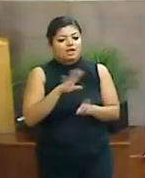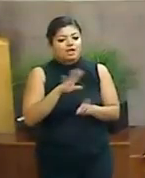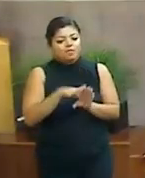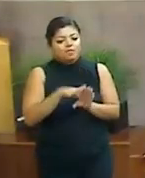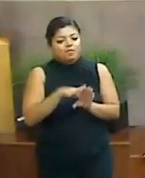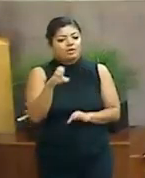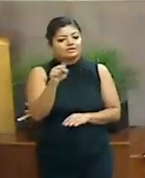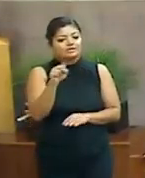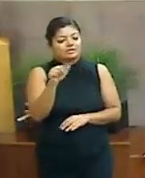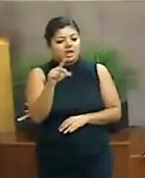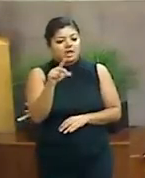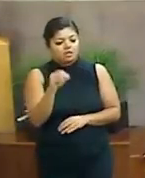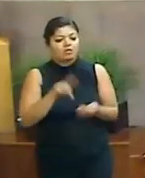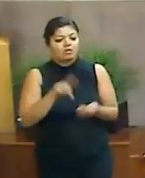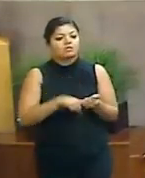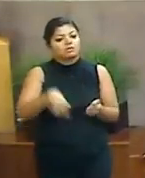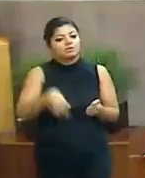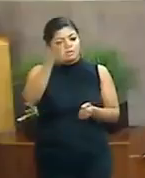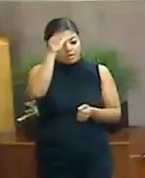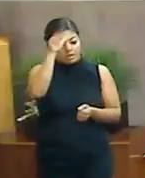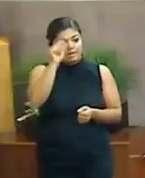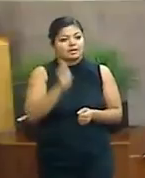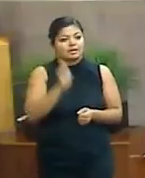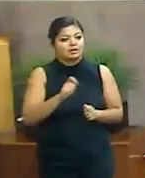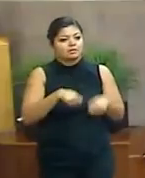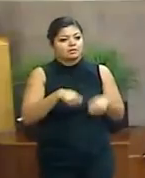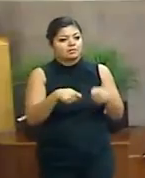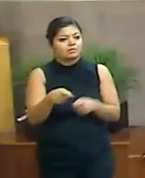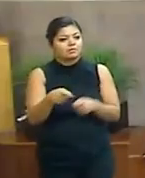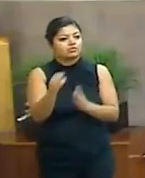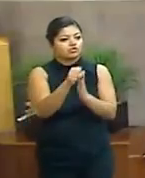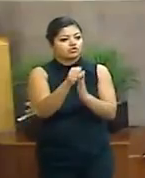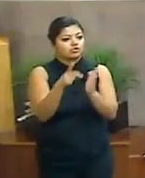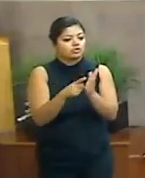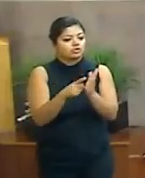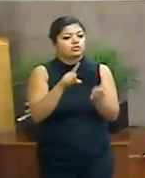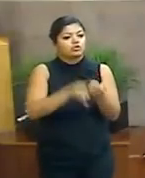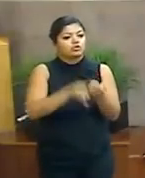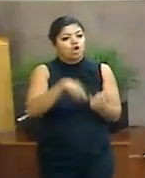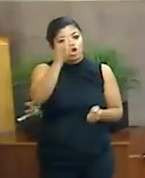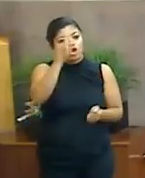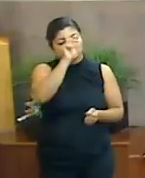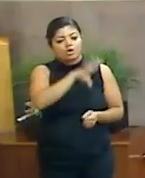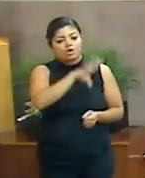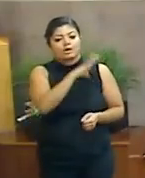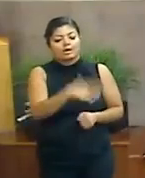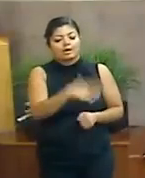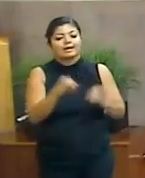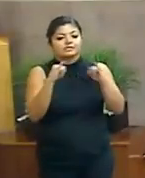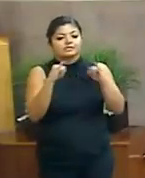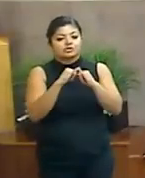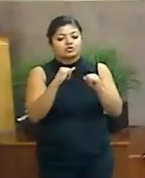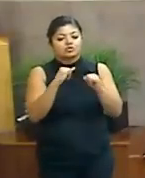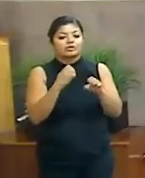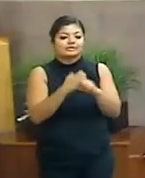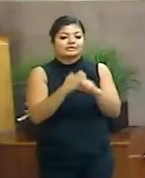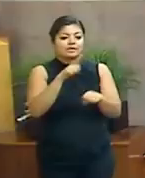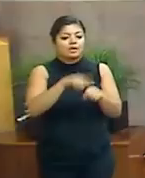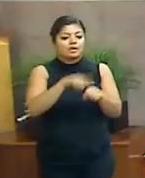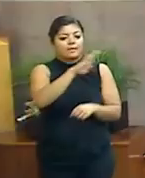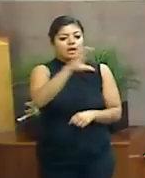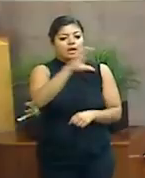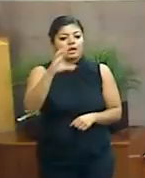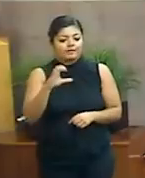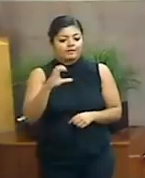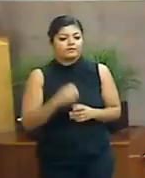así como el punto de acuerdo por el cual se declaró la improcedencia de esa solicitud por parte del consejo en general del instituto estatal electoral de baja california